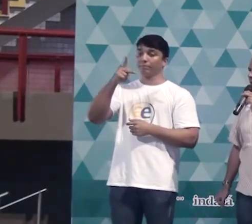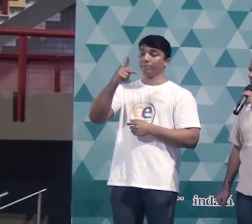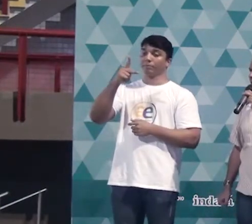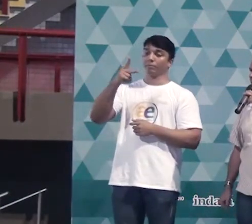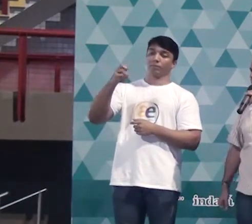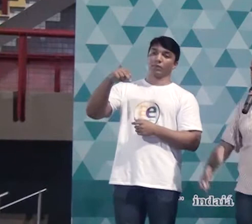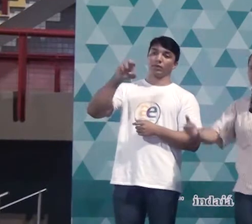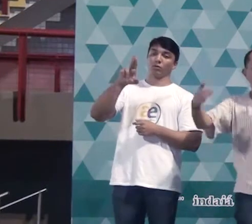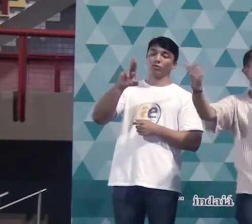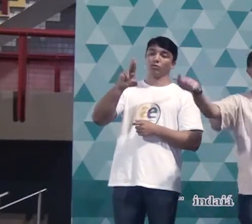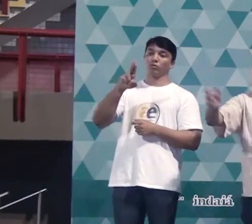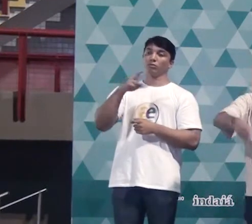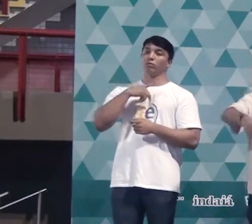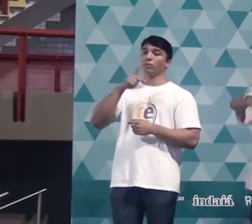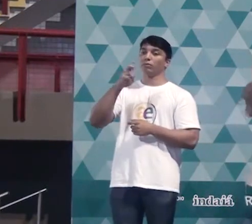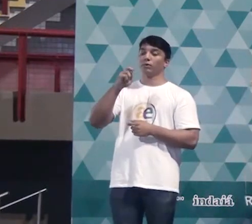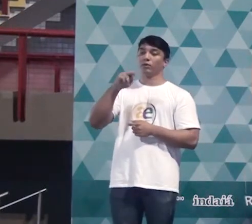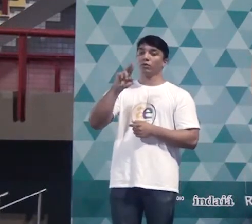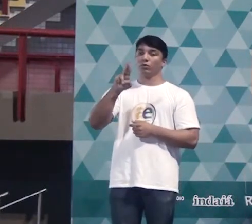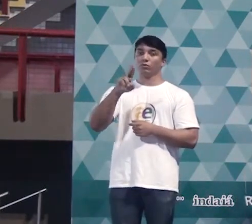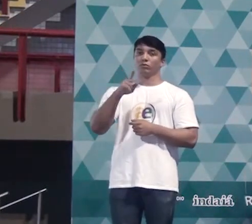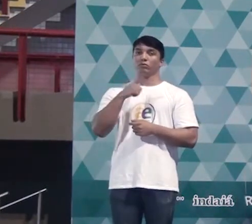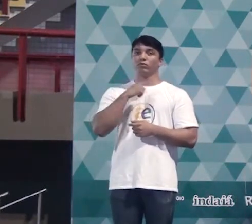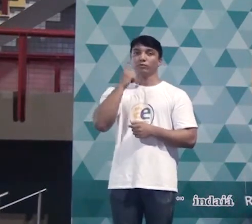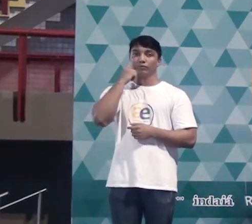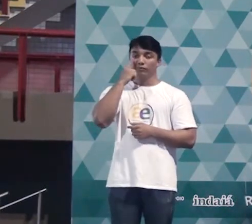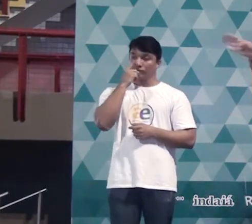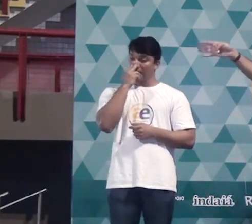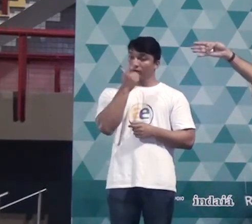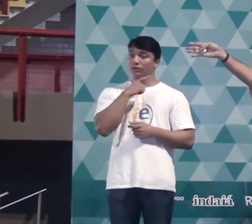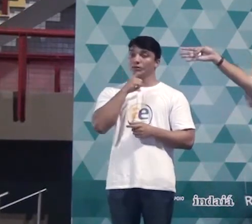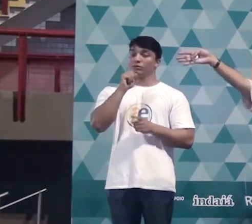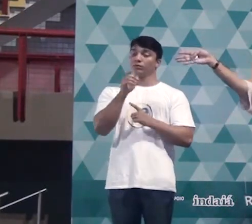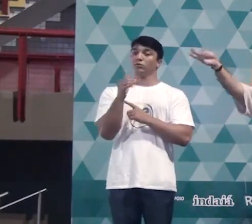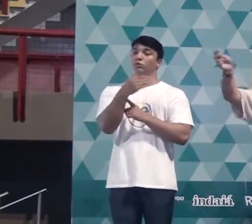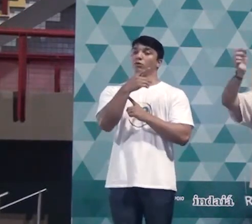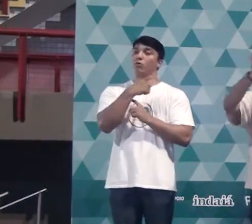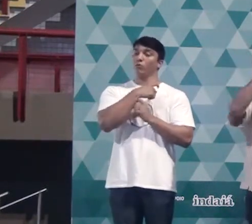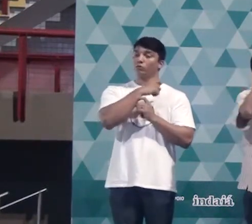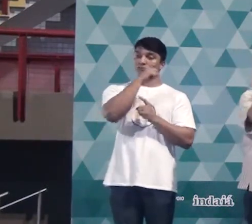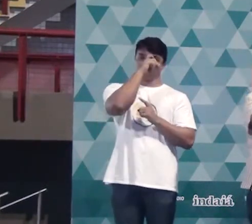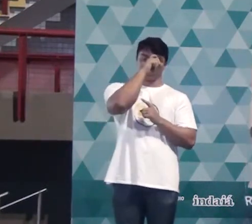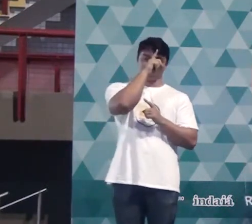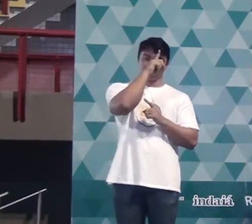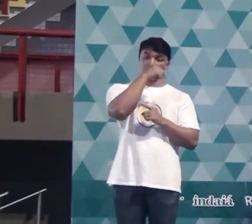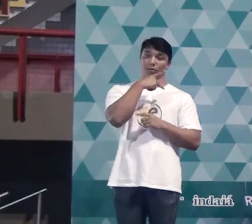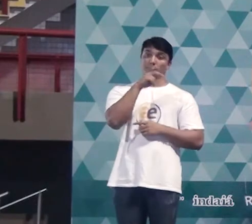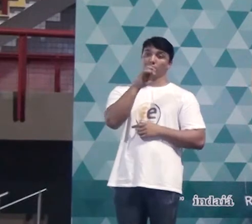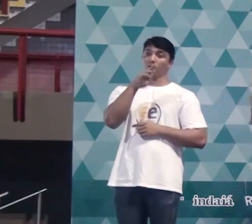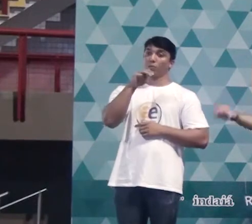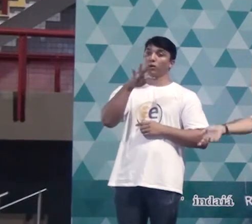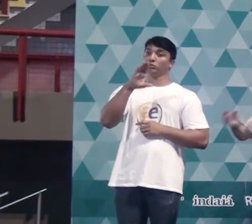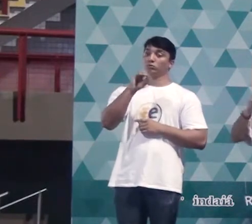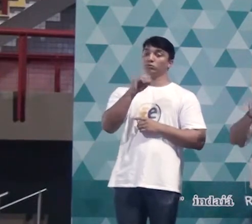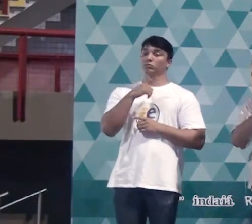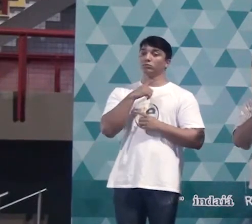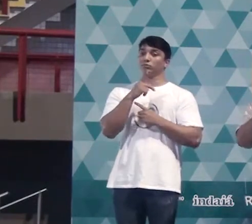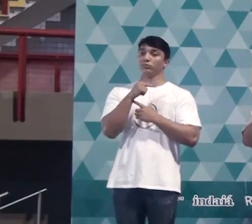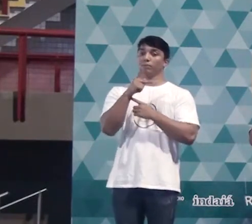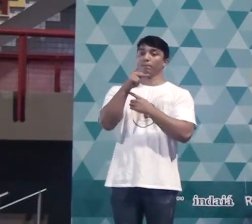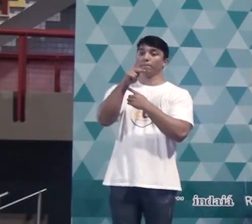pneumático. Falar isso pro borracheiro e fazer: minha senhora, vai aqui na frente, ó, 2 quarteirões à direita ao hospital. Pneumática é o pneu, reduz dá o quê?